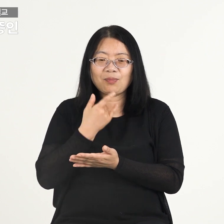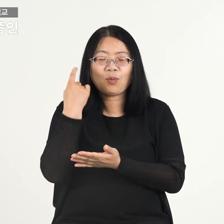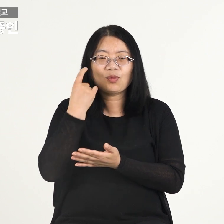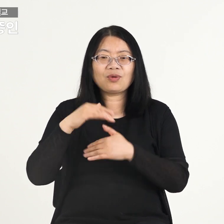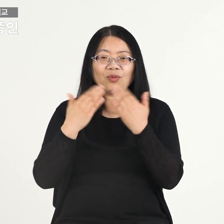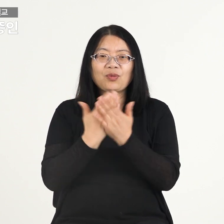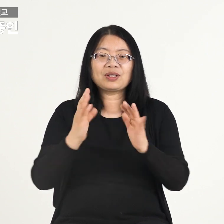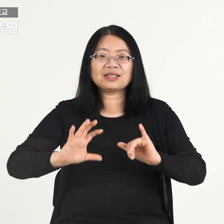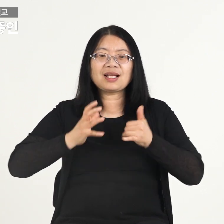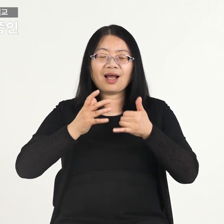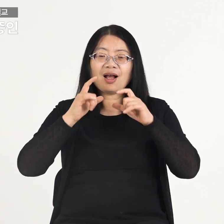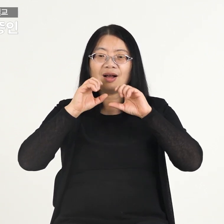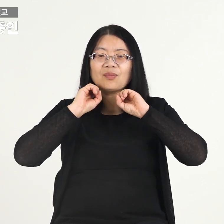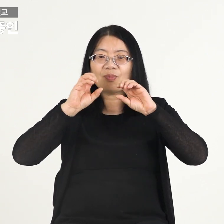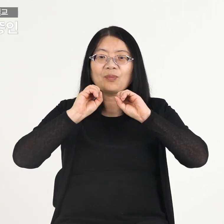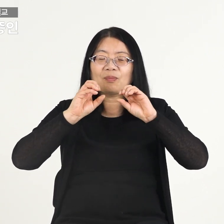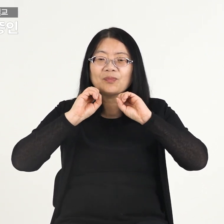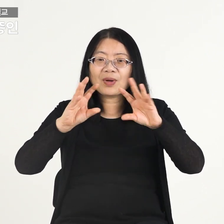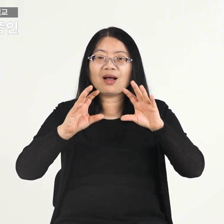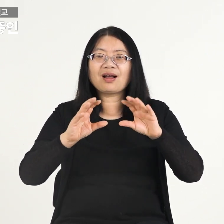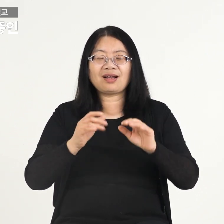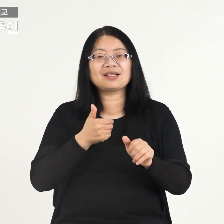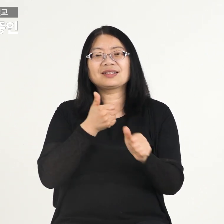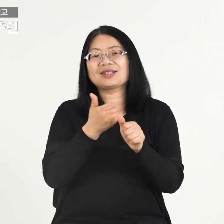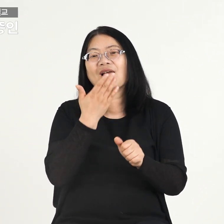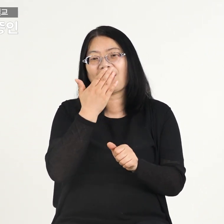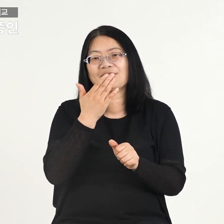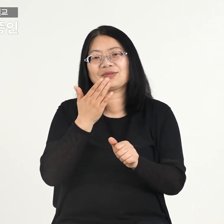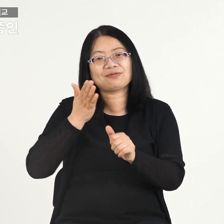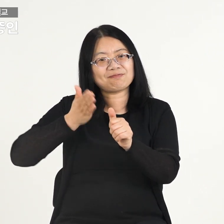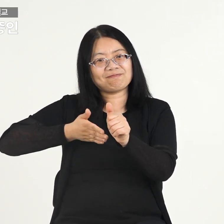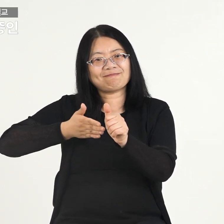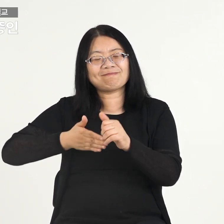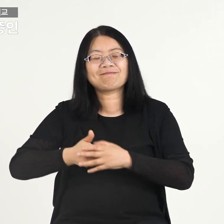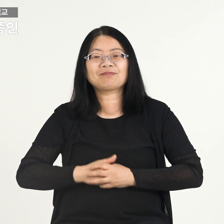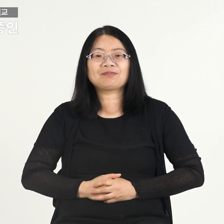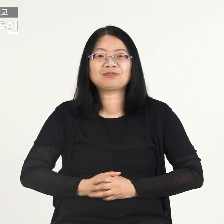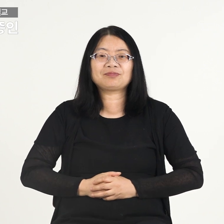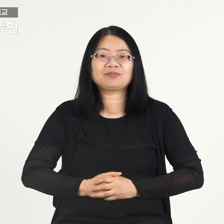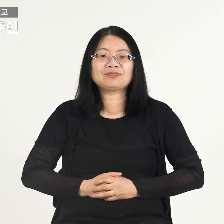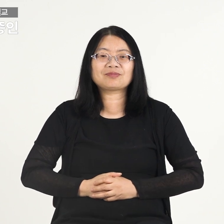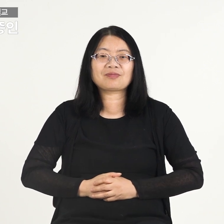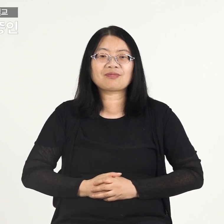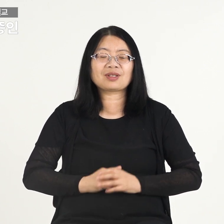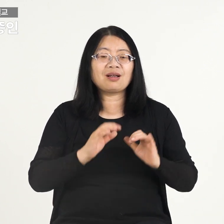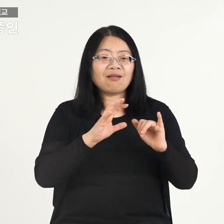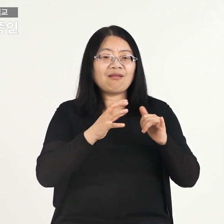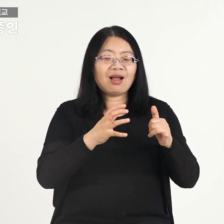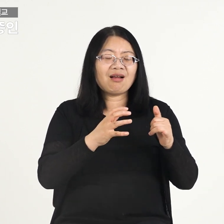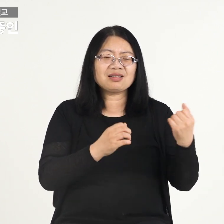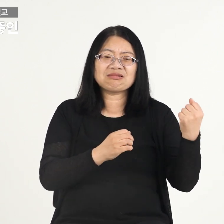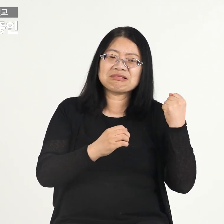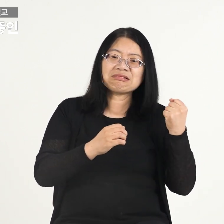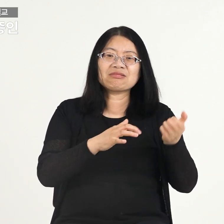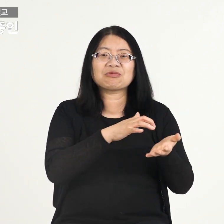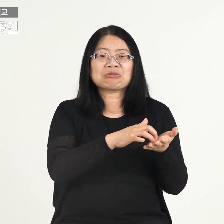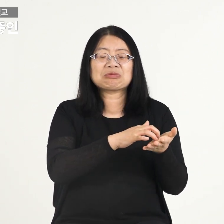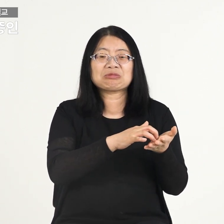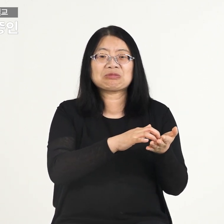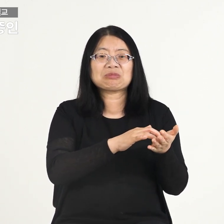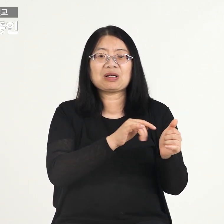온 땅에 선포함으로써 승리할 수 있어야 됩니다. 세상의 규모나 세력이나